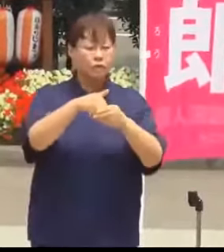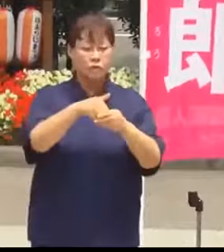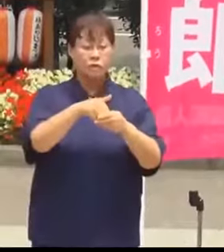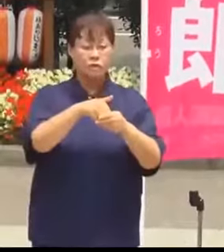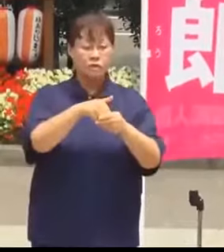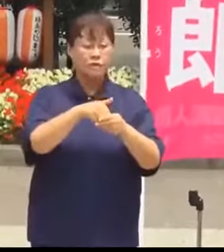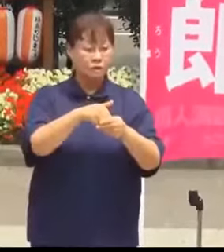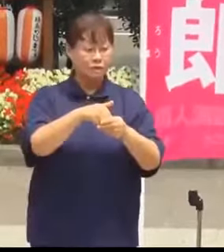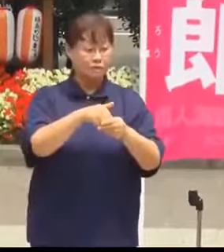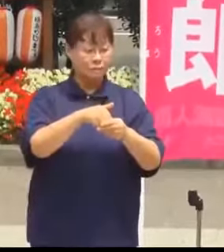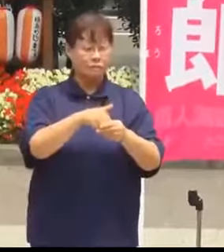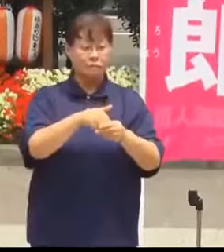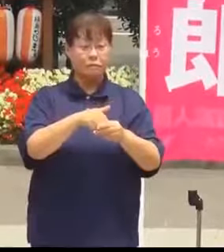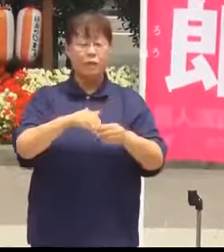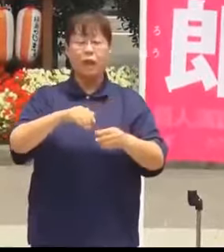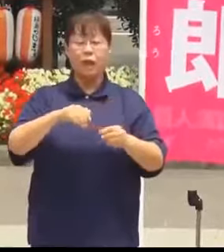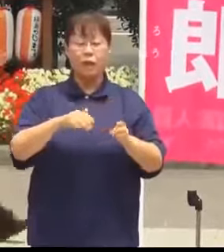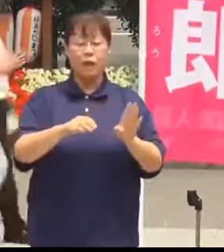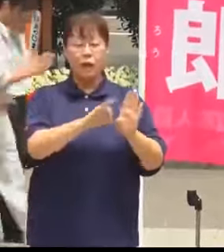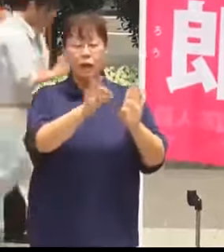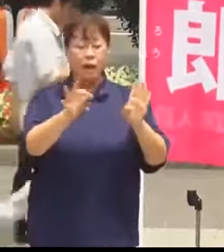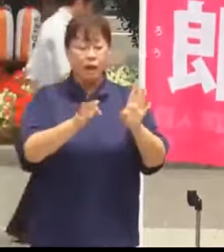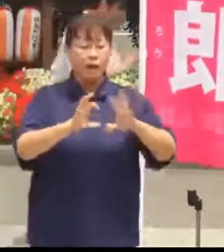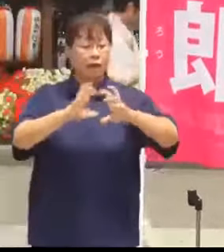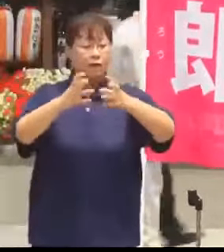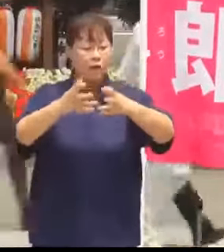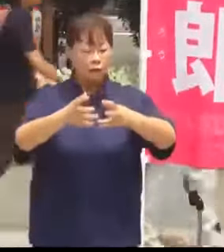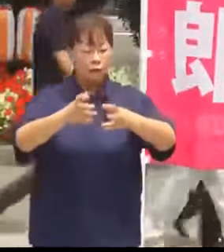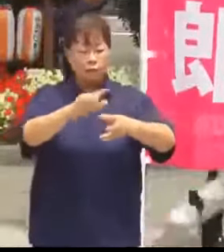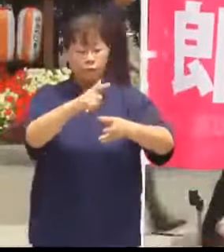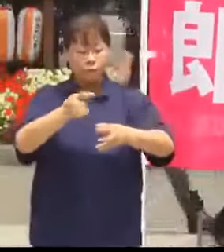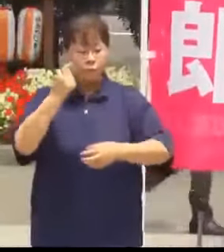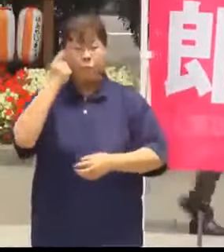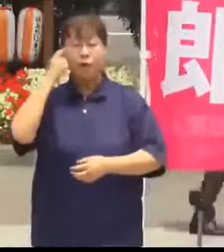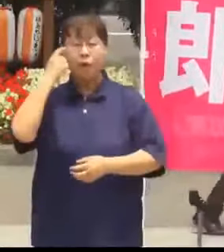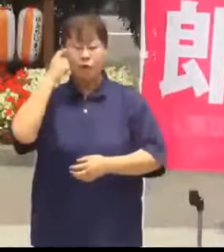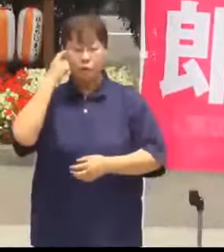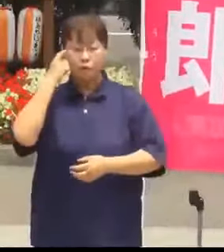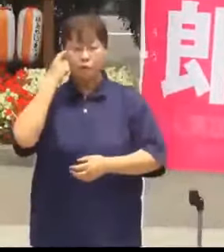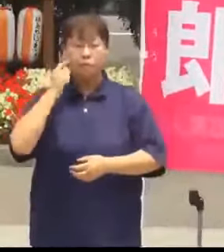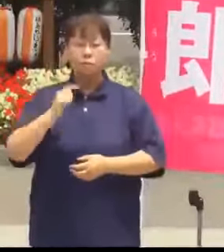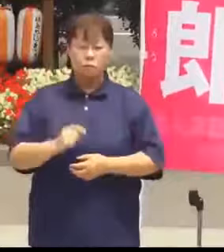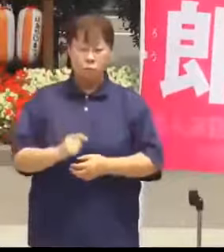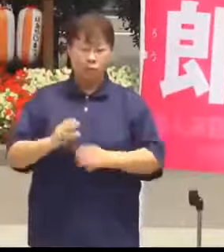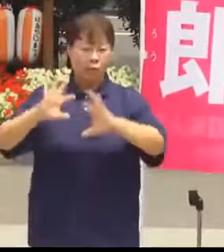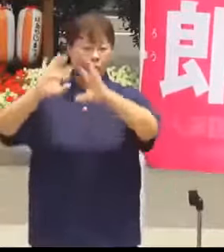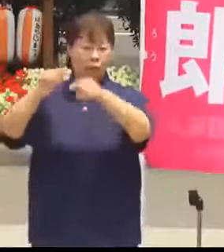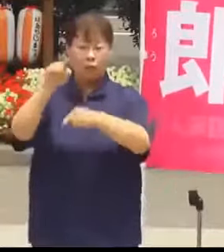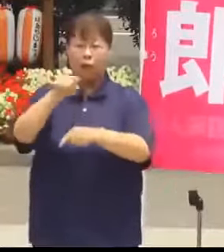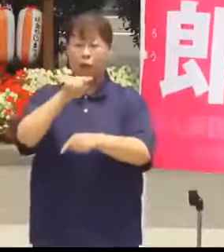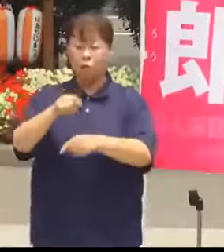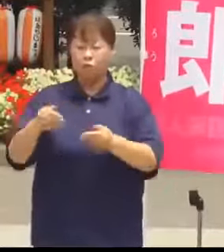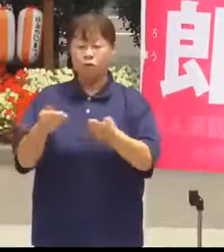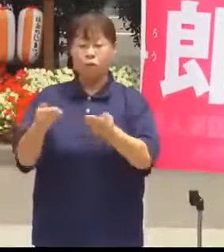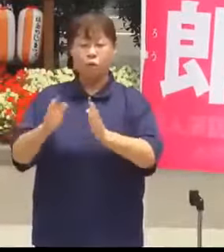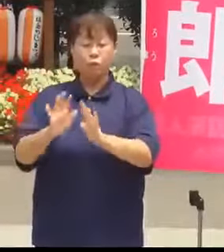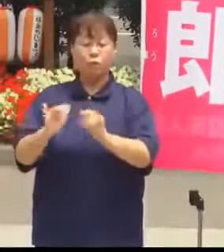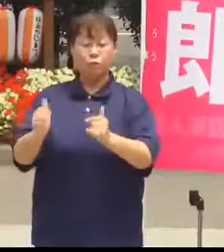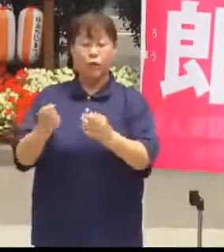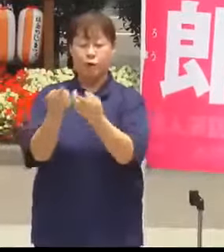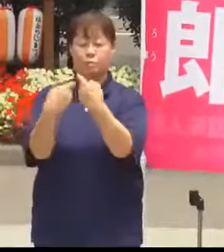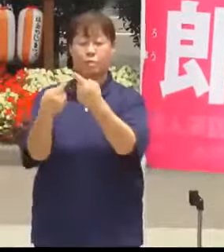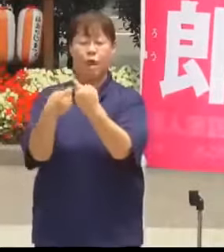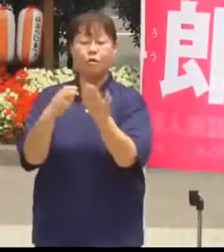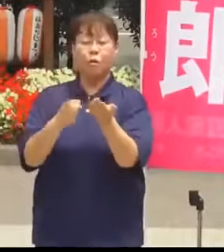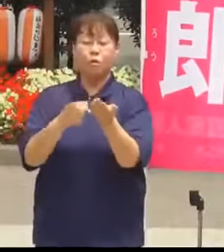ことを考えています経済界も政治もそれで通ったのが去年入管法の改正外国人の労働者を